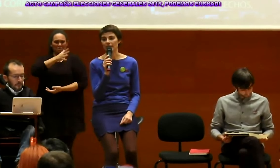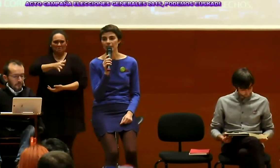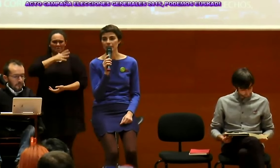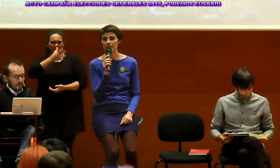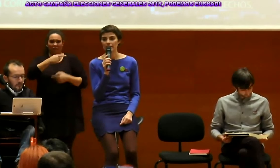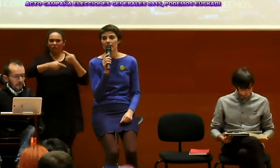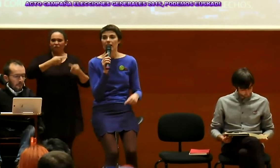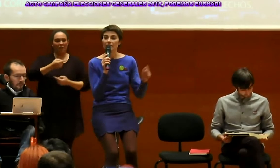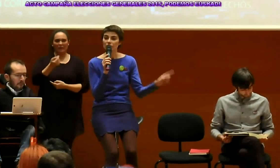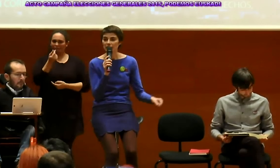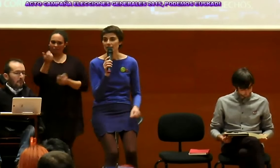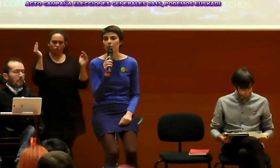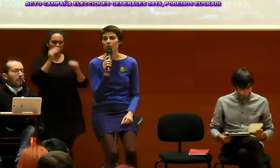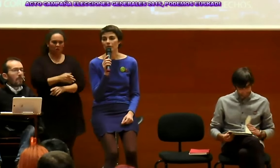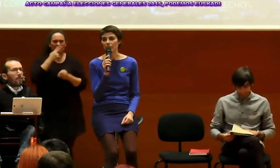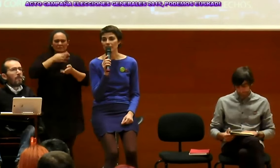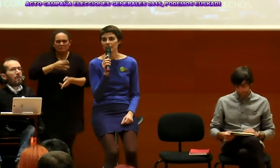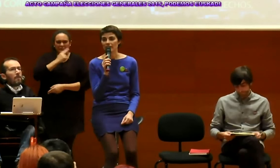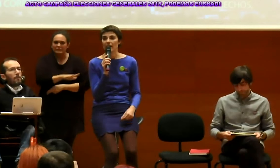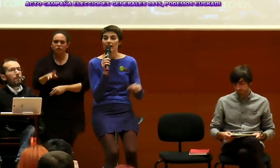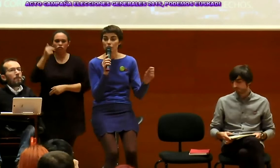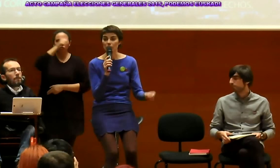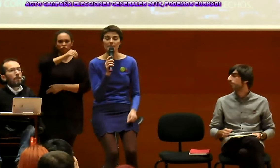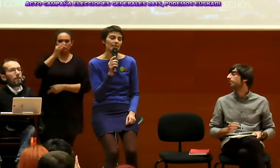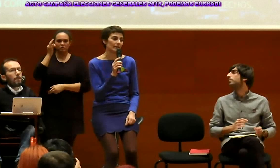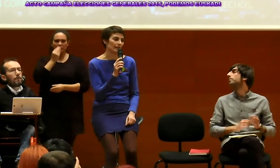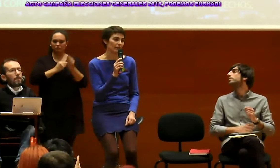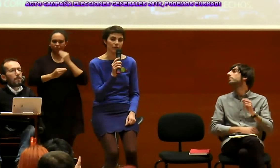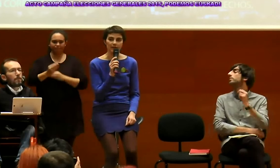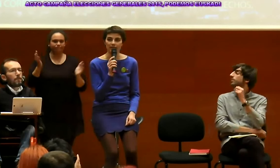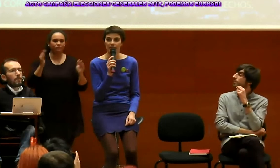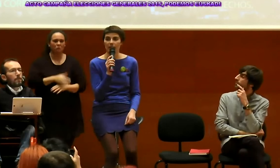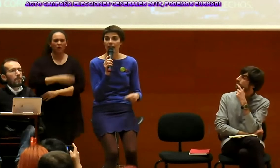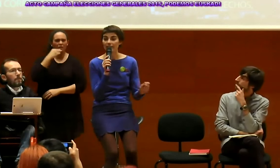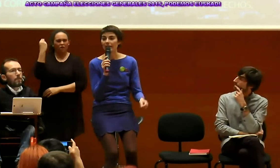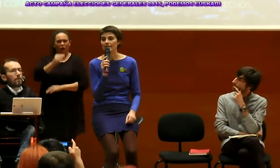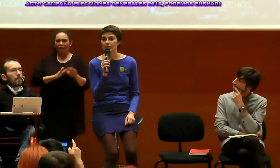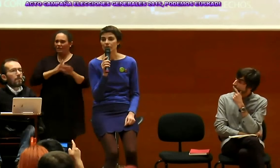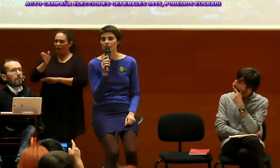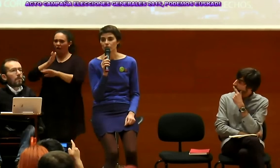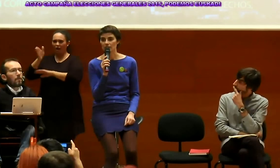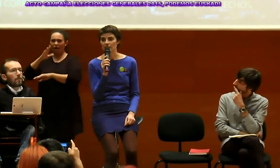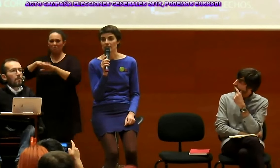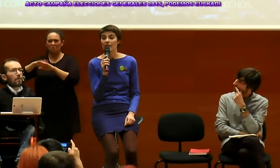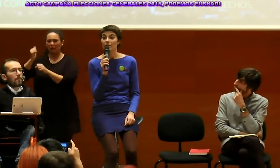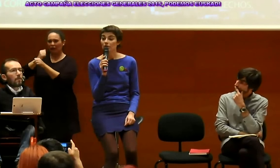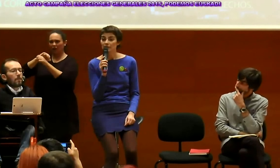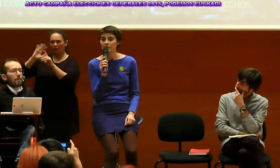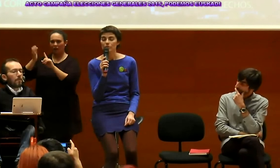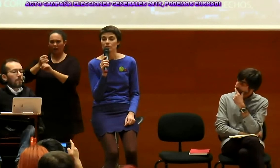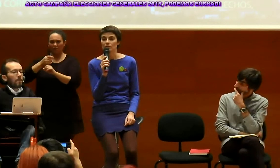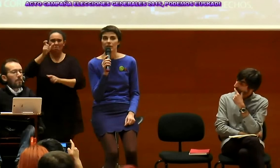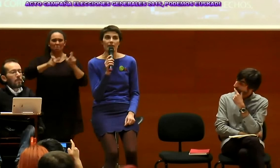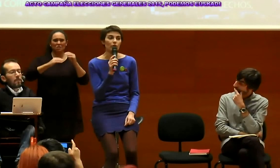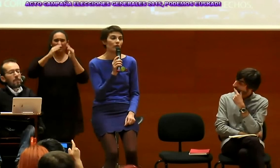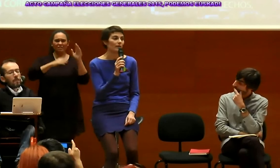a final de mes, a niños y niñas que no pueden comer, a los jóvenes que se tienen que ir fuera, a la gente que le desahucian de sus casas y no lo